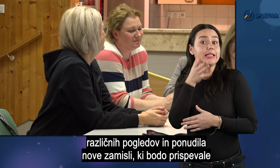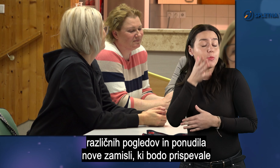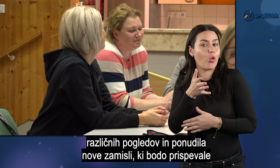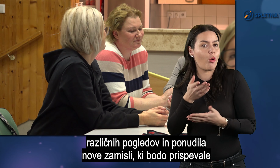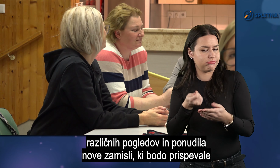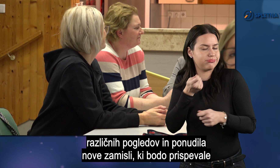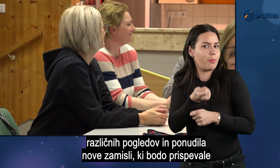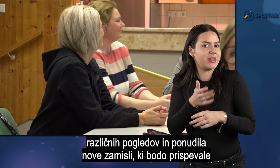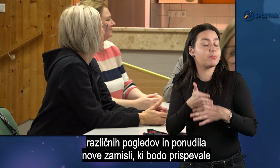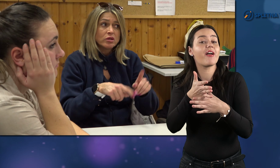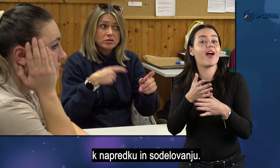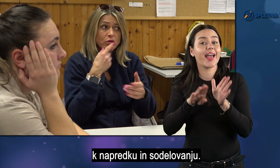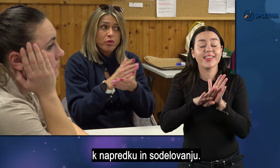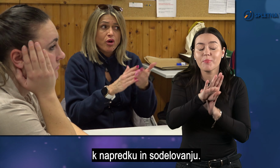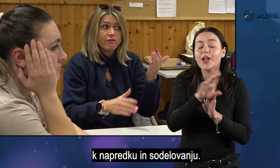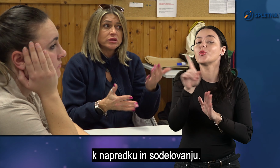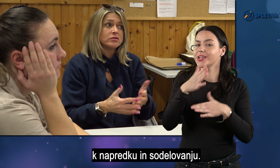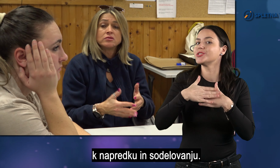in sodelovanju.